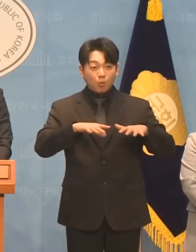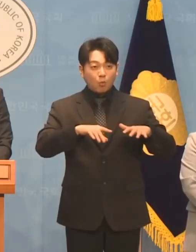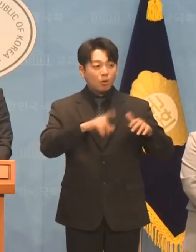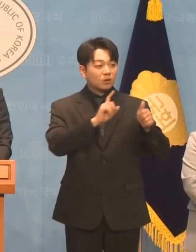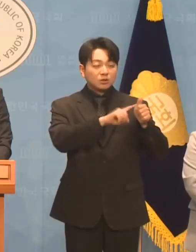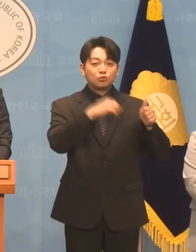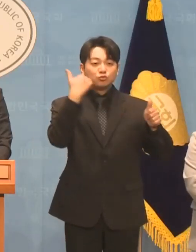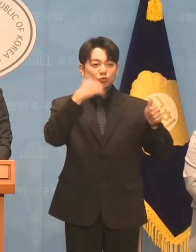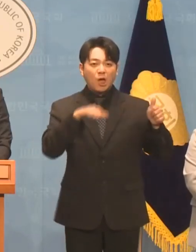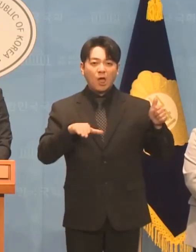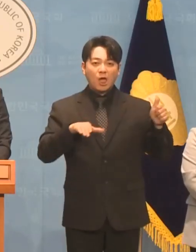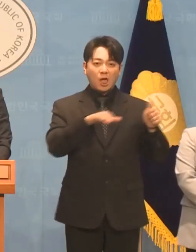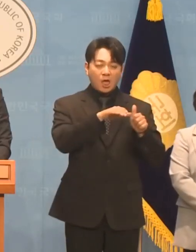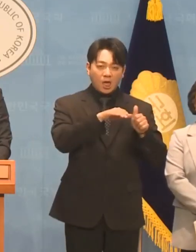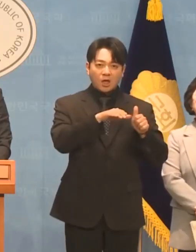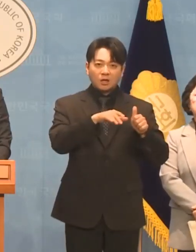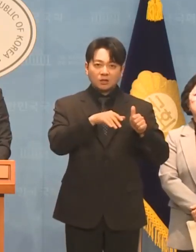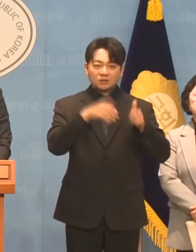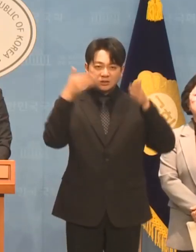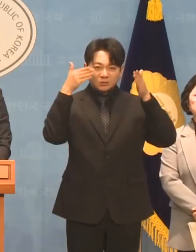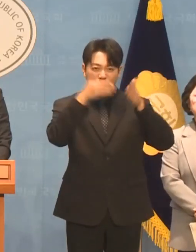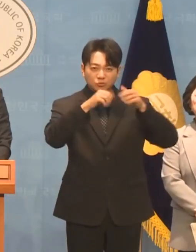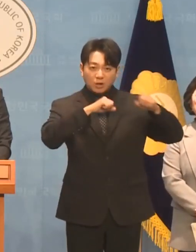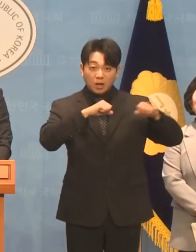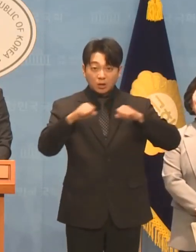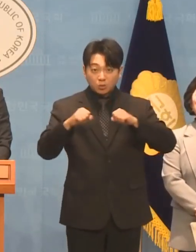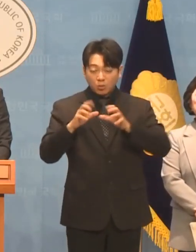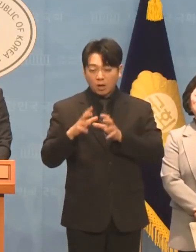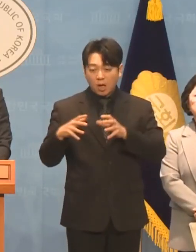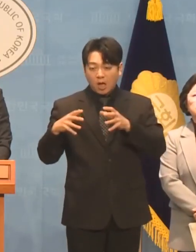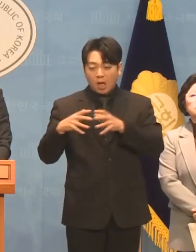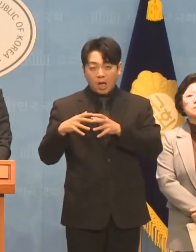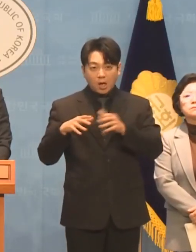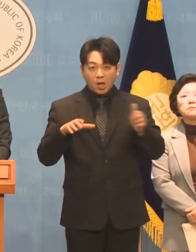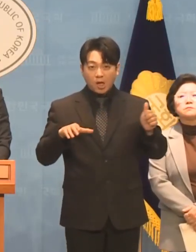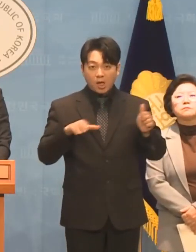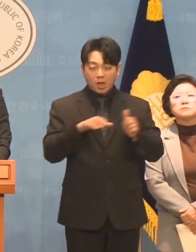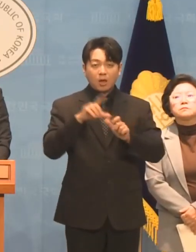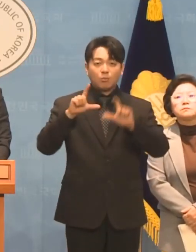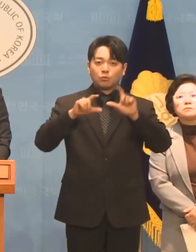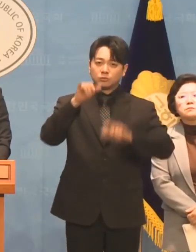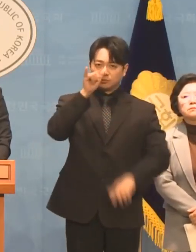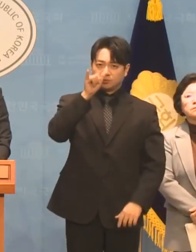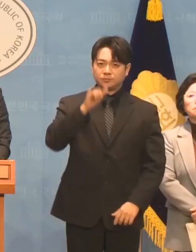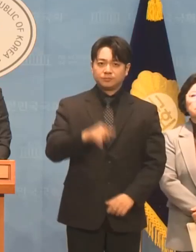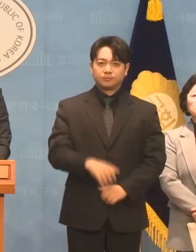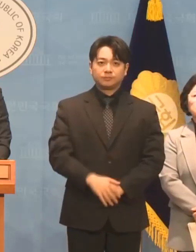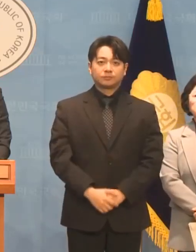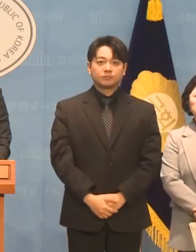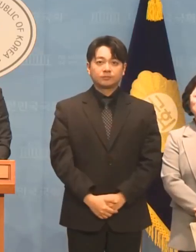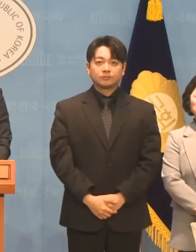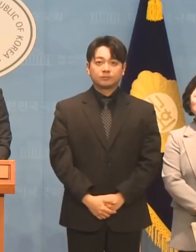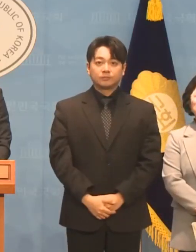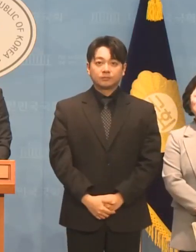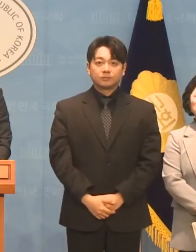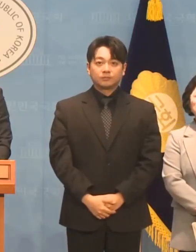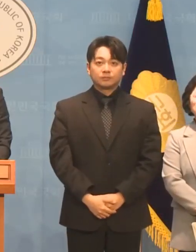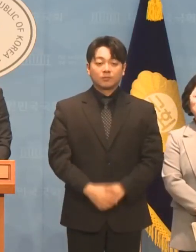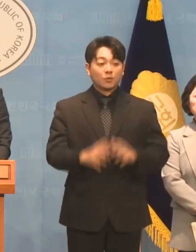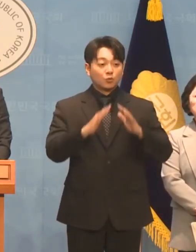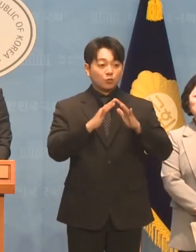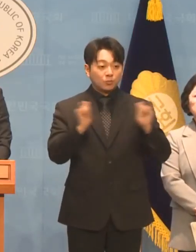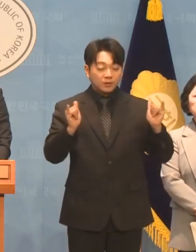제공, 헌법기관을 대상으로 좌표를 찍어 조직적으로 공격하기 등으로 보입니다. 여론 조작이 이처럼